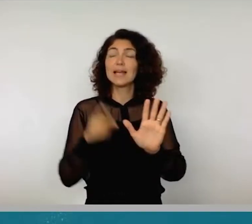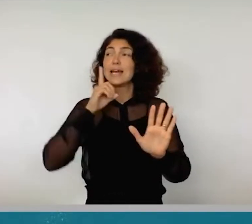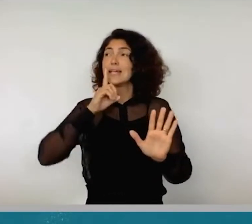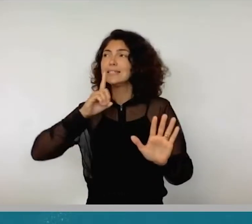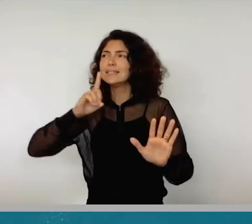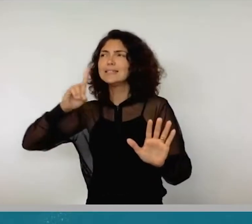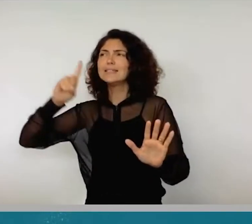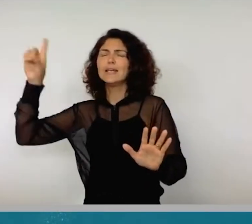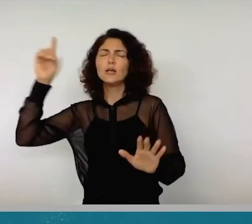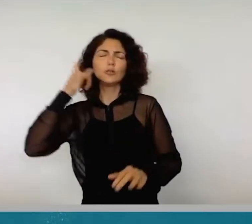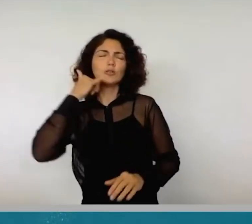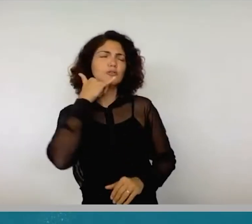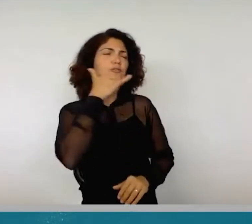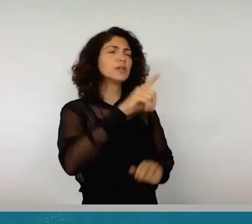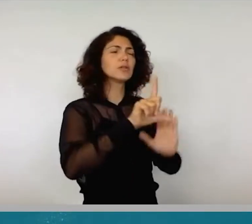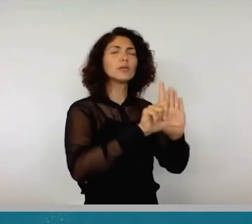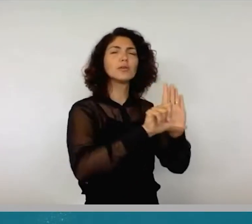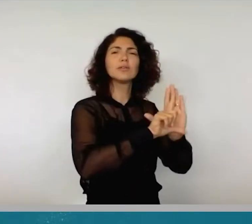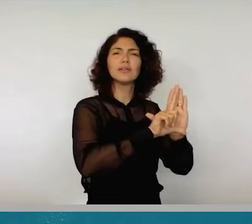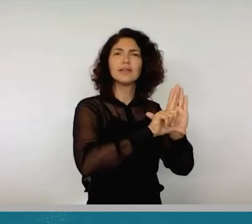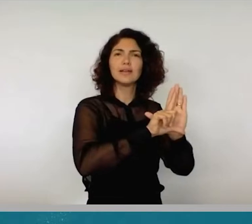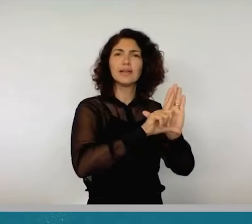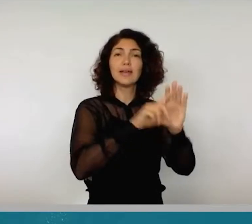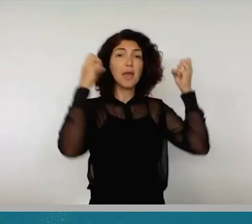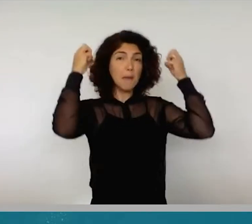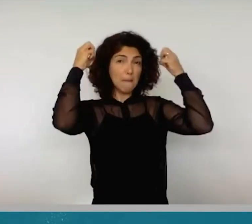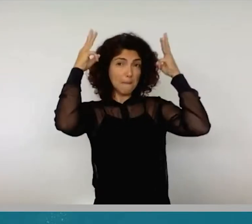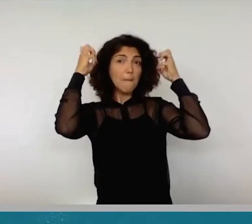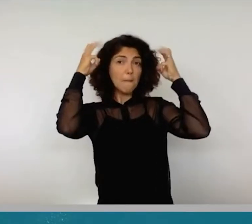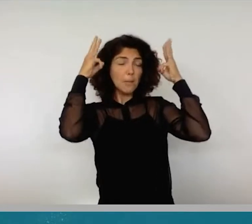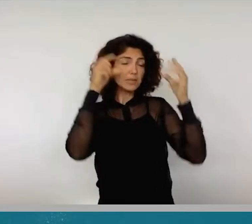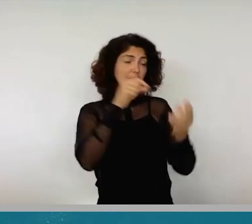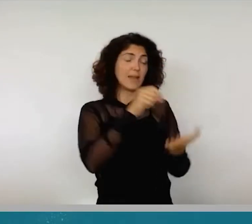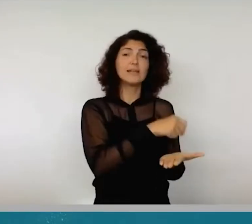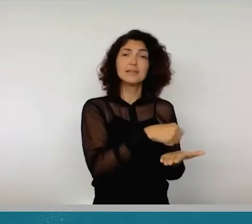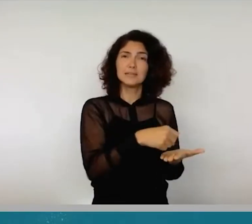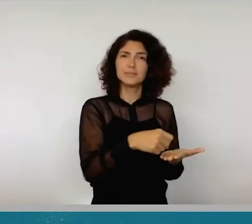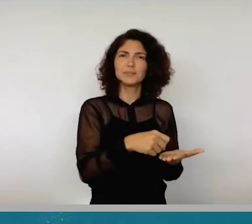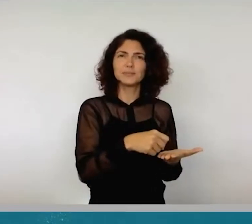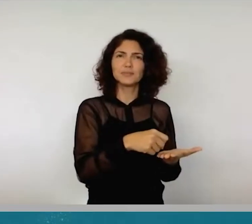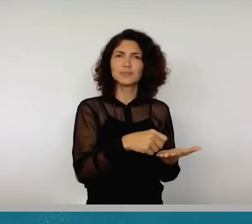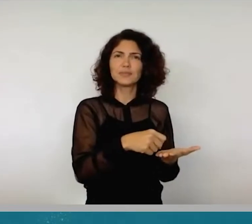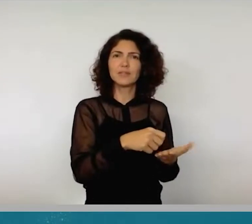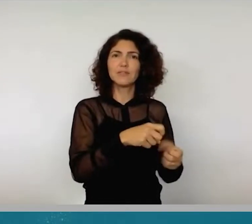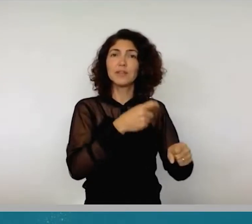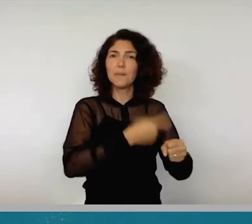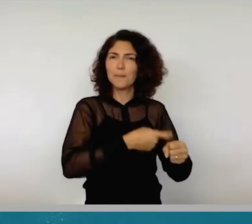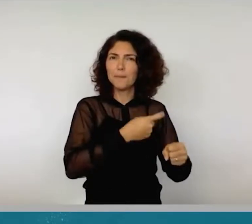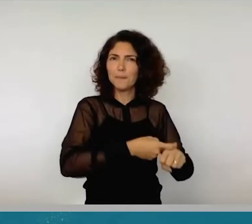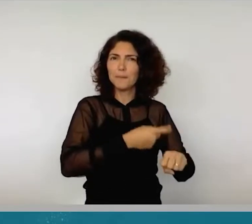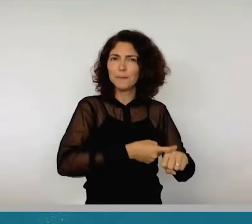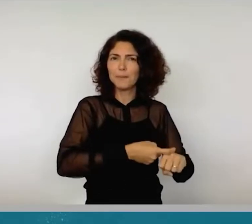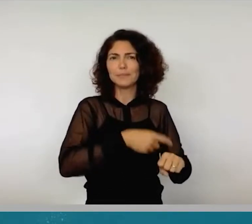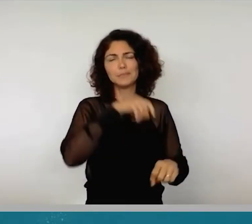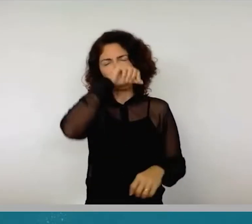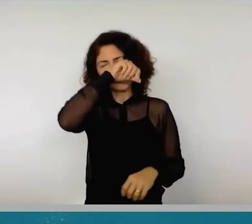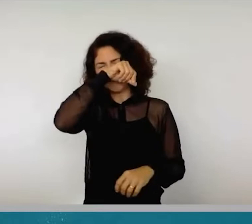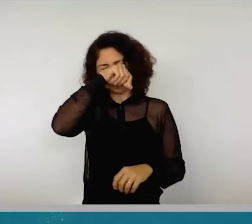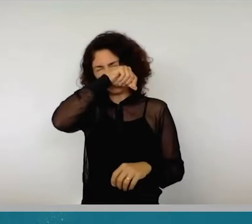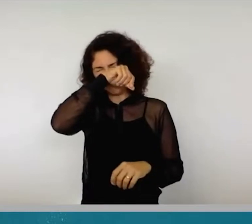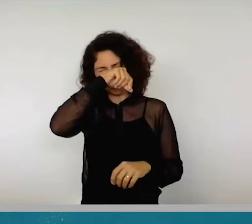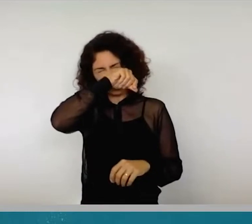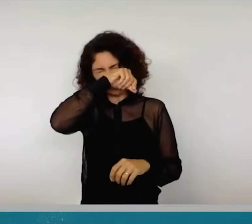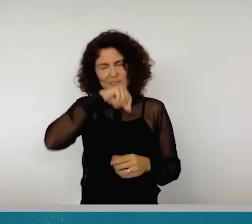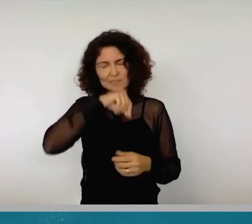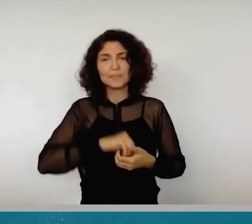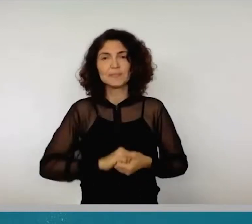por meio de Moisés. Não matarás, mas a nova lei decretada pelo Rei do